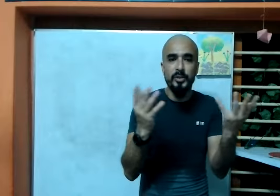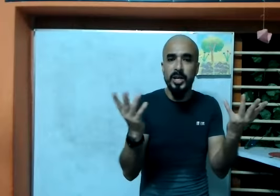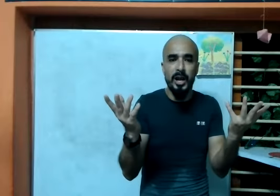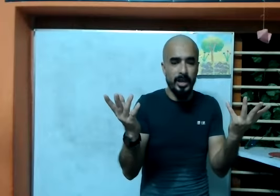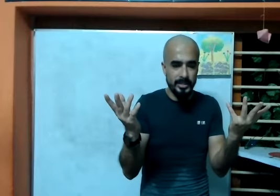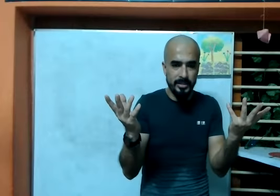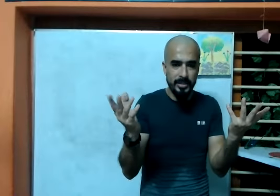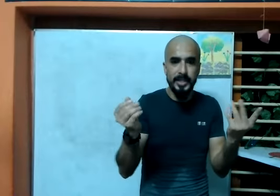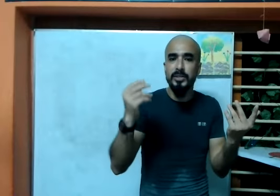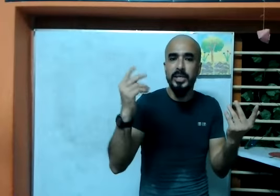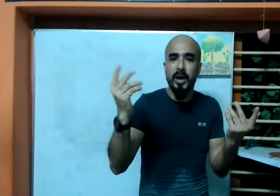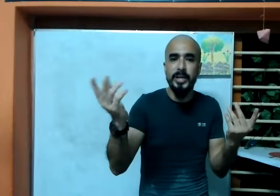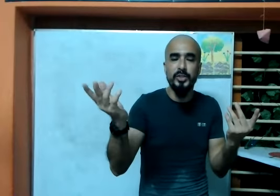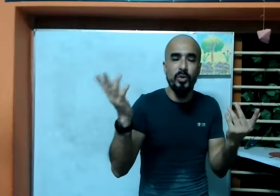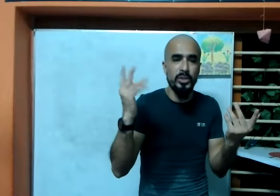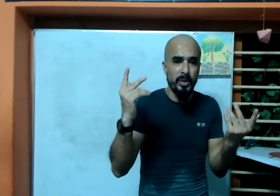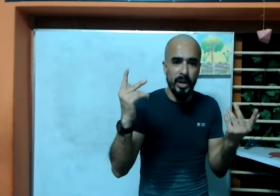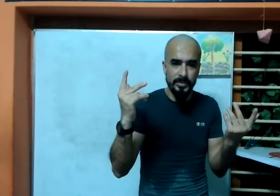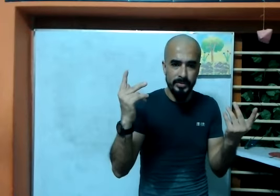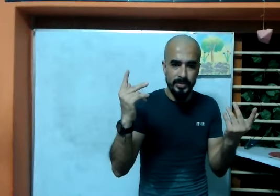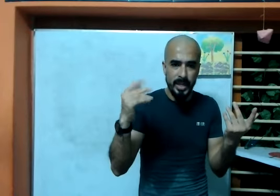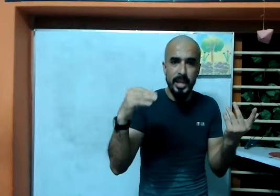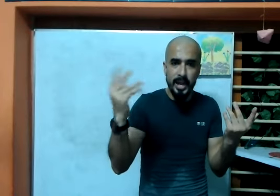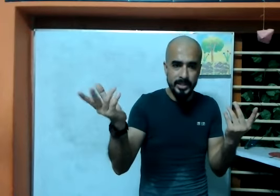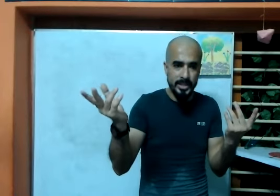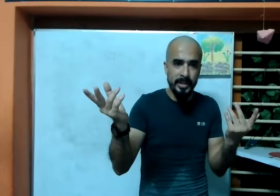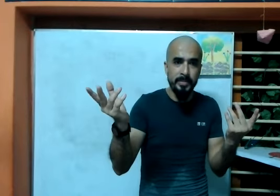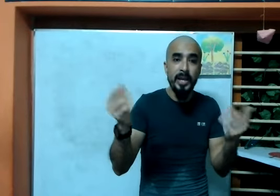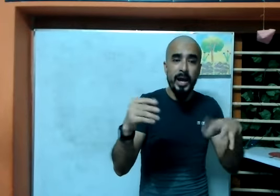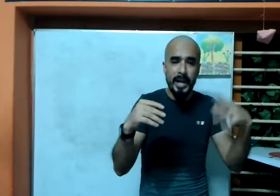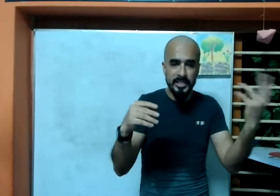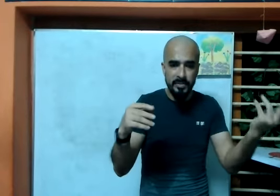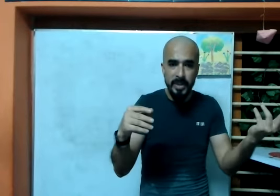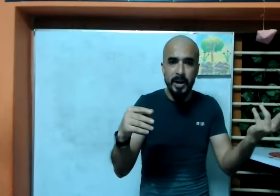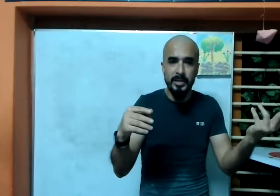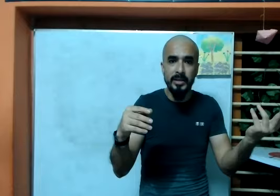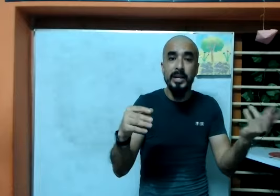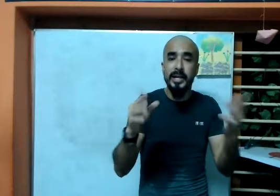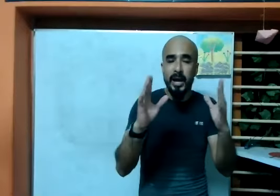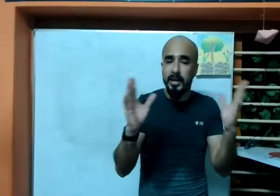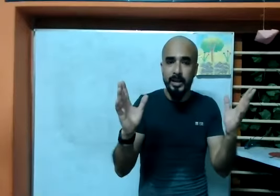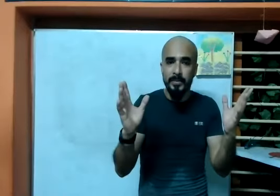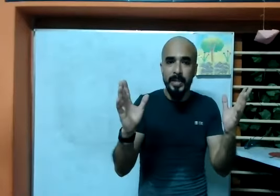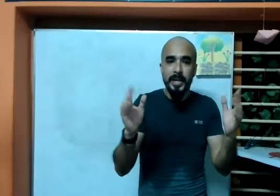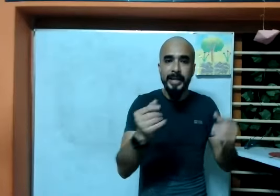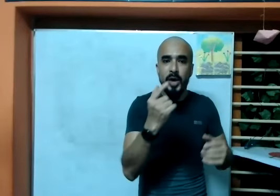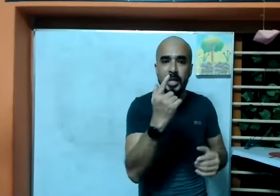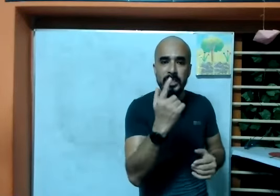নিউট্রাল আস্ক এটা হচ্ছে কাউকে কিছু করতে বলা আই আস্কড হিম আই আস্কড মাই মাদার এটা আলাদা কিন্তু আস্ক মানে